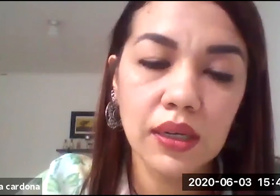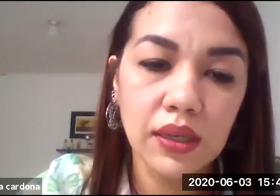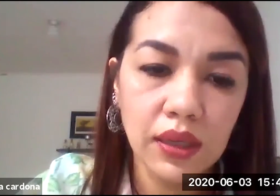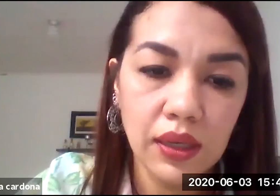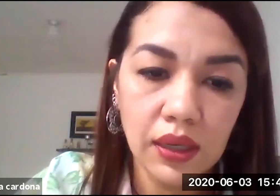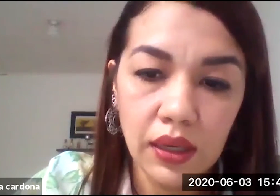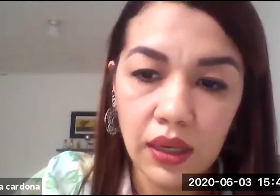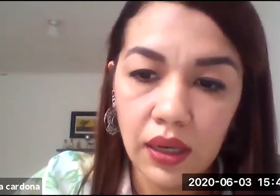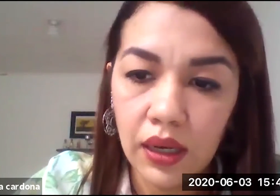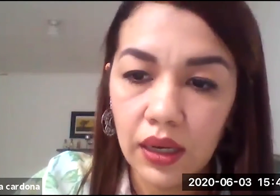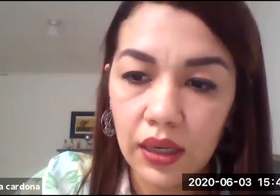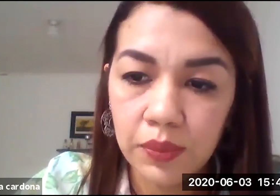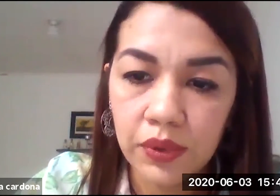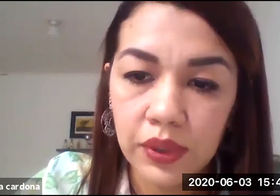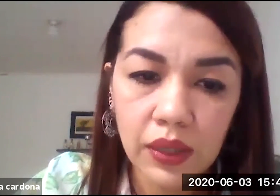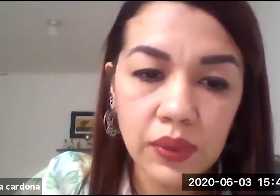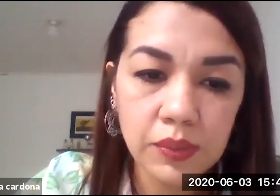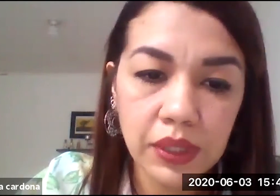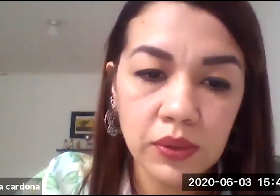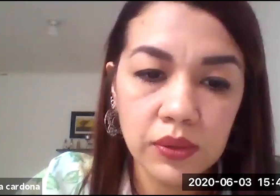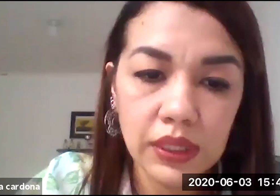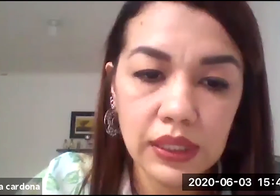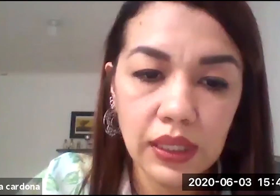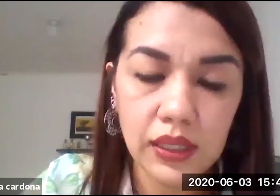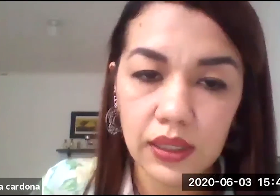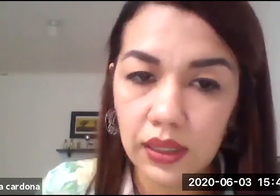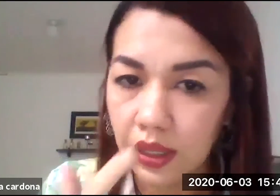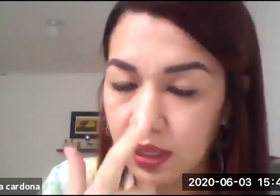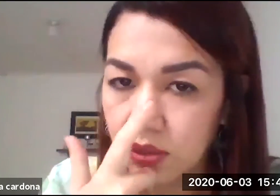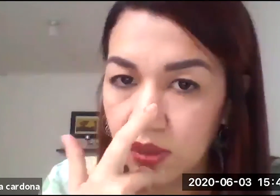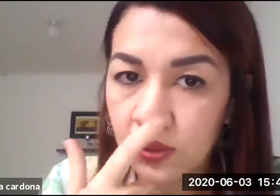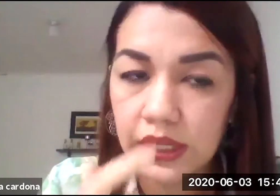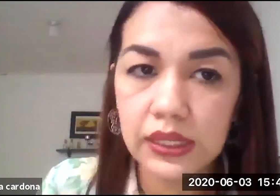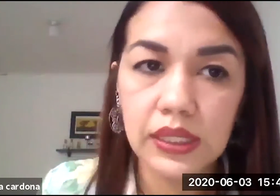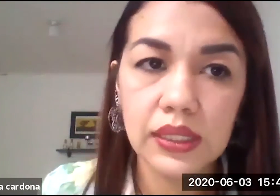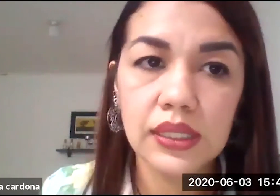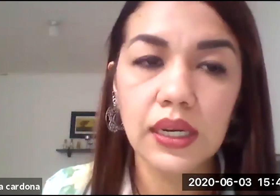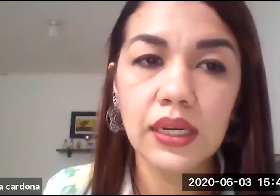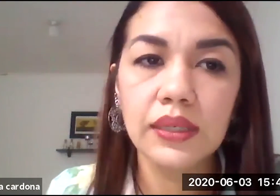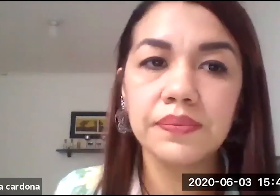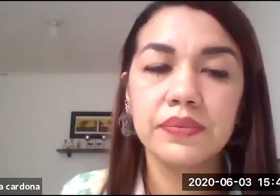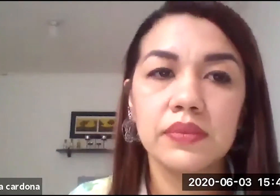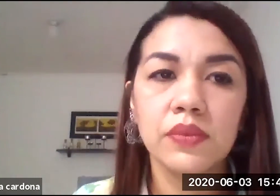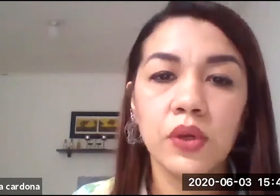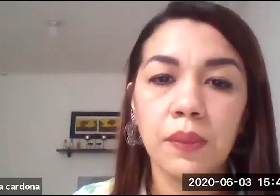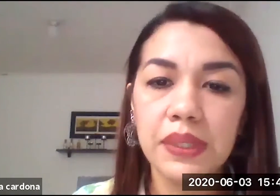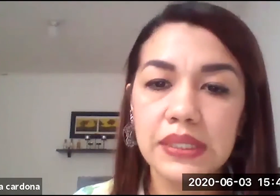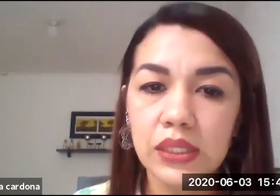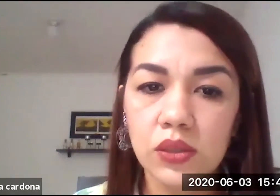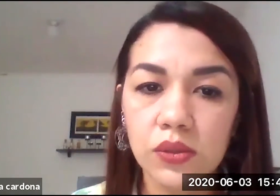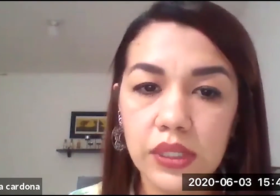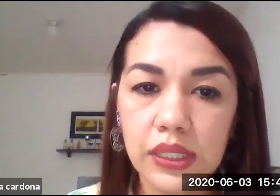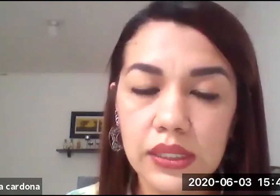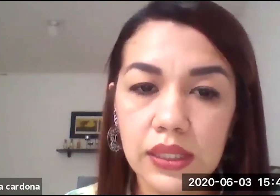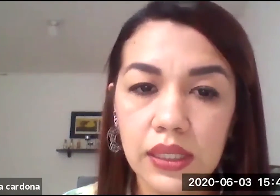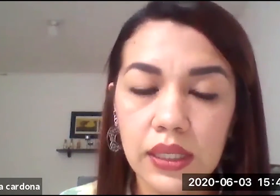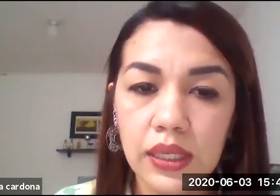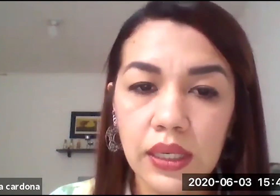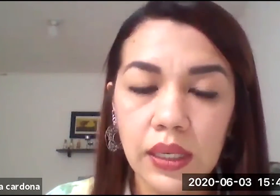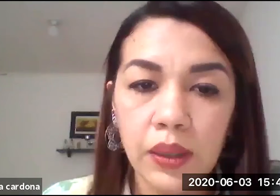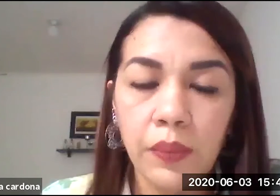entonces a responder algunas preguntas que han hecho algunos asistentes acá. Voy a empezar